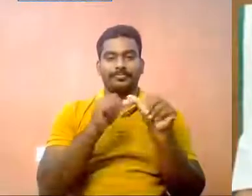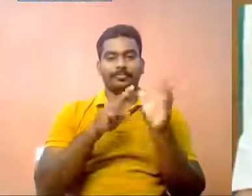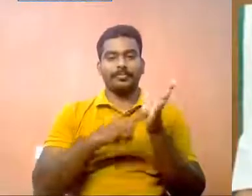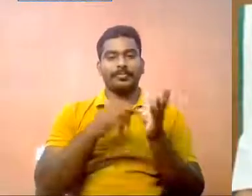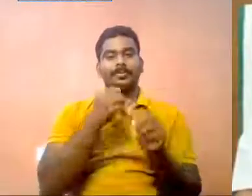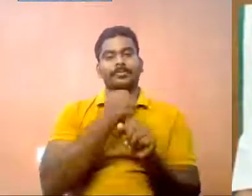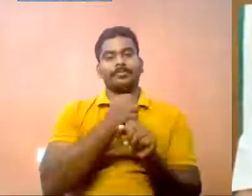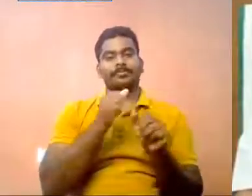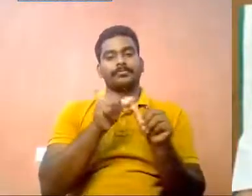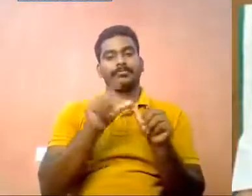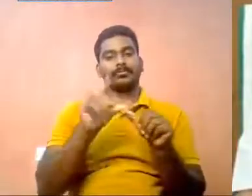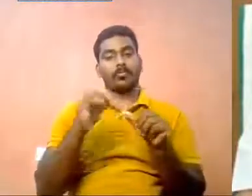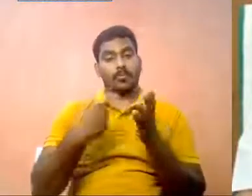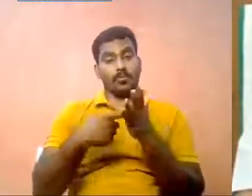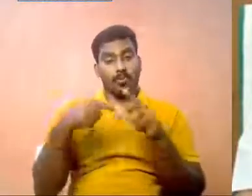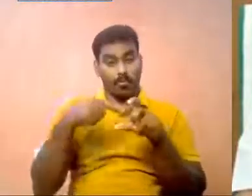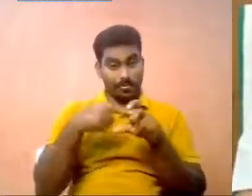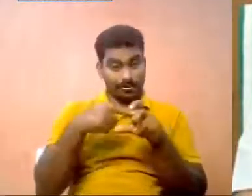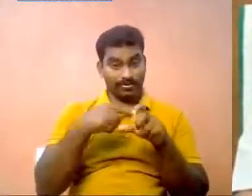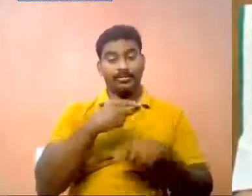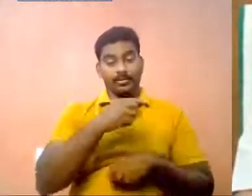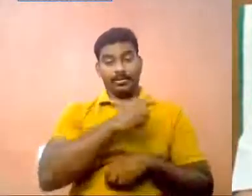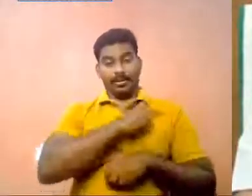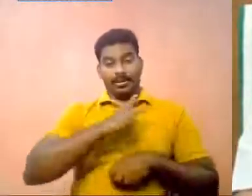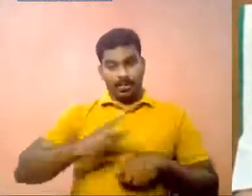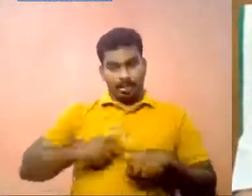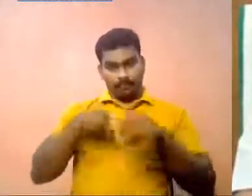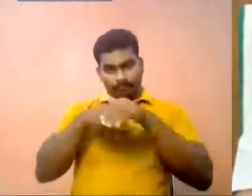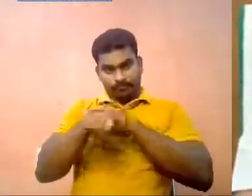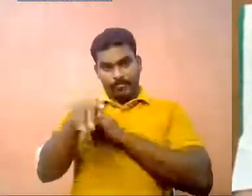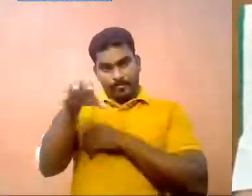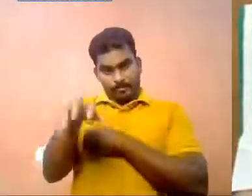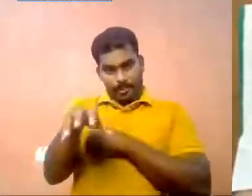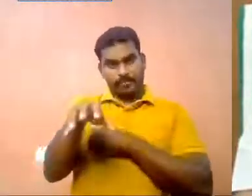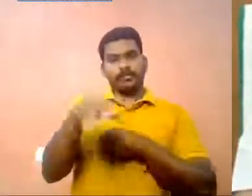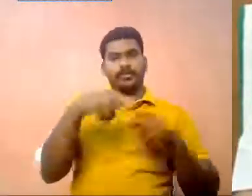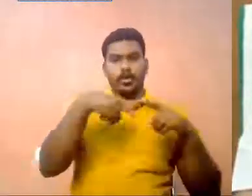കാസർഗോഡിൻ്റെ വടക്കു ഭാഗത്തുള്ളവർക്ക് ഏറ്റവും പെട്ടെന്ന് എത്തിച്ചേരാൻ പറ്റുന്ന പട്ടണമാണ്.